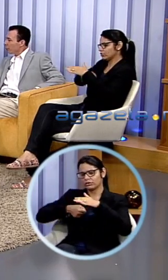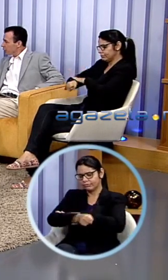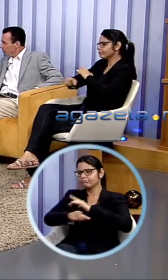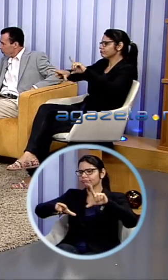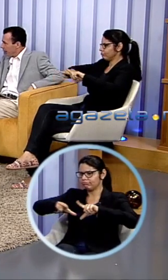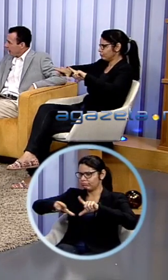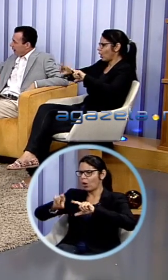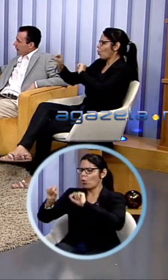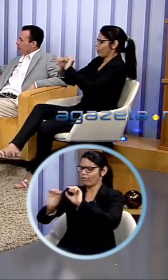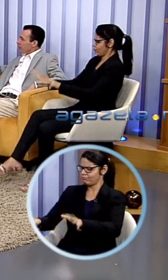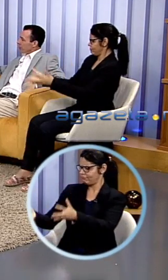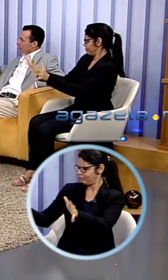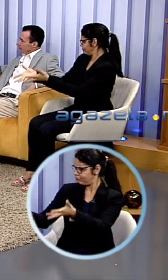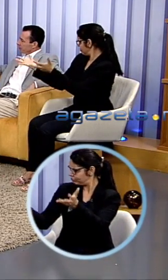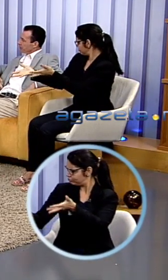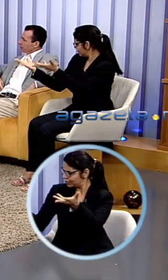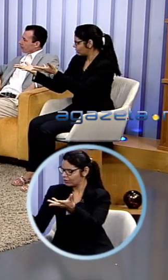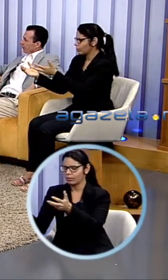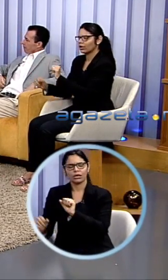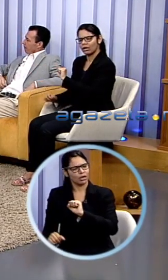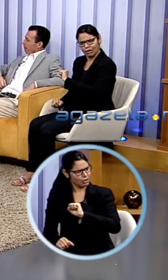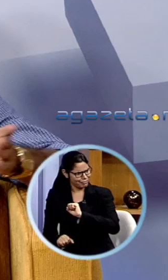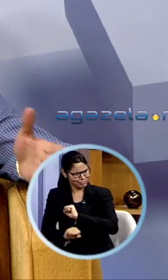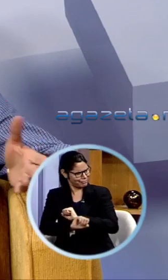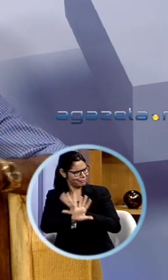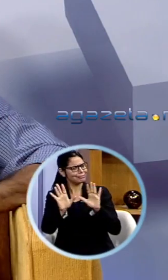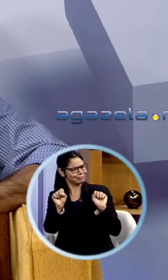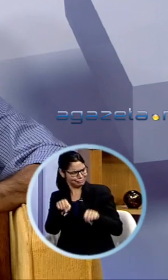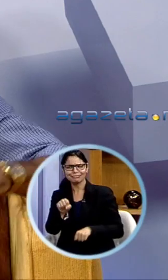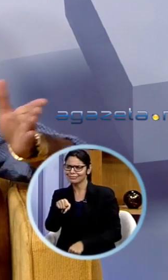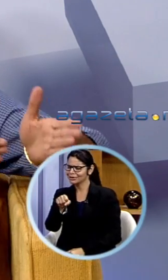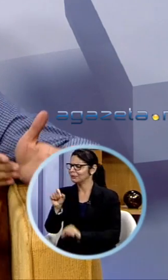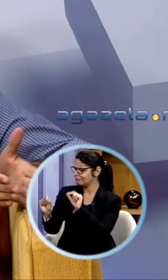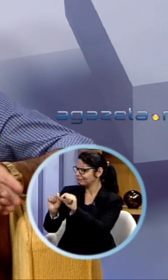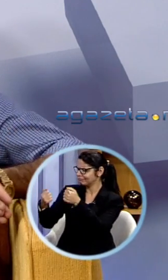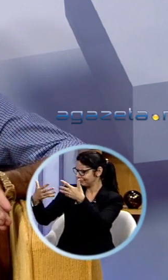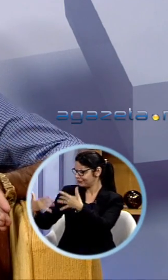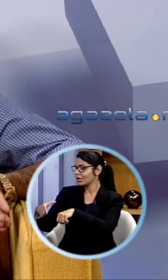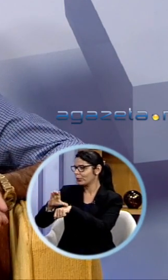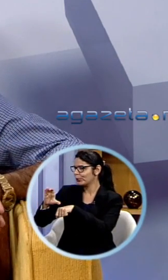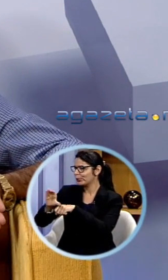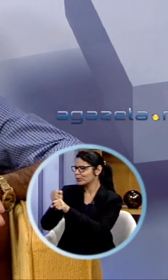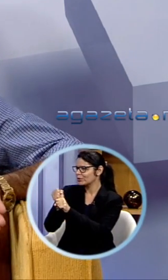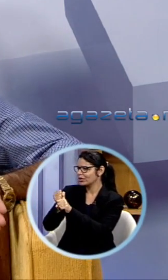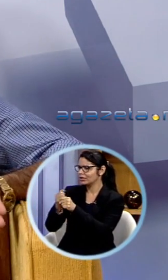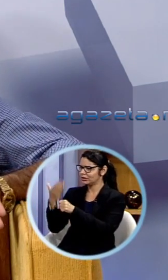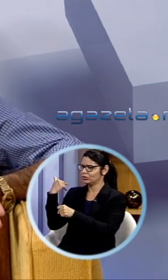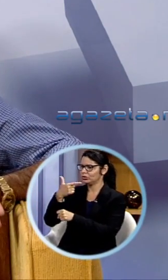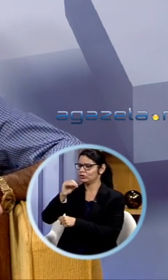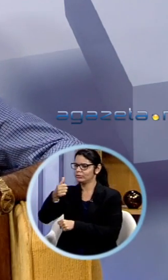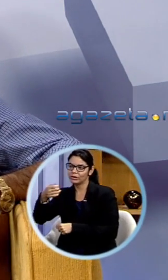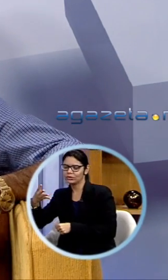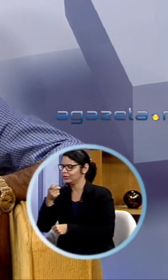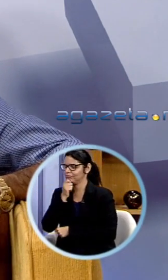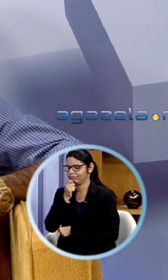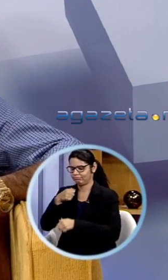Isso é um est para quem quer entrar na profissão com toda certeza e como eu falei o curso tendo começado em 2014 ainda não formou nenhuma